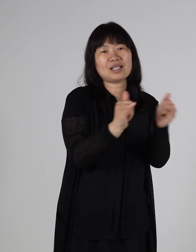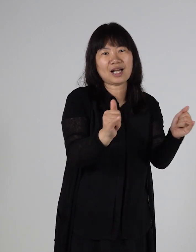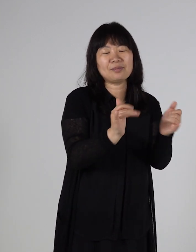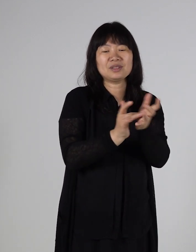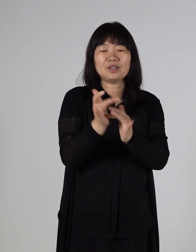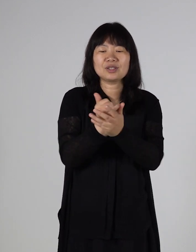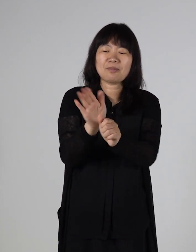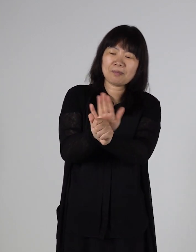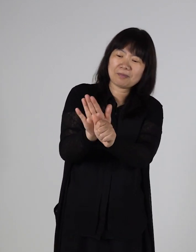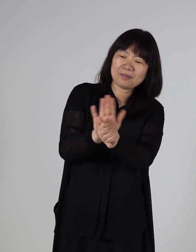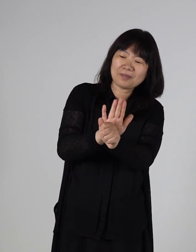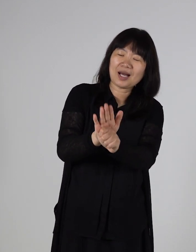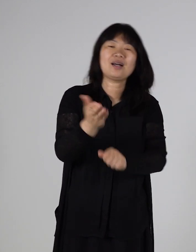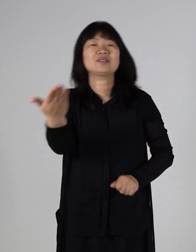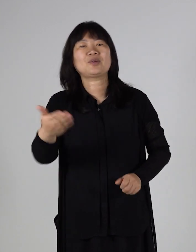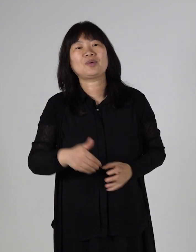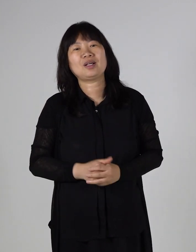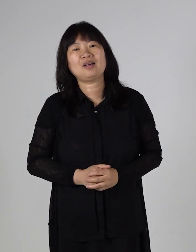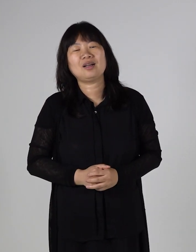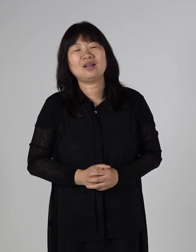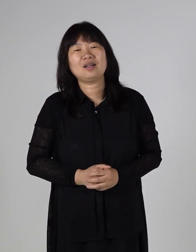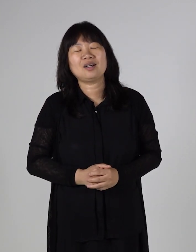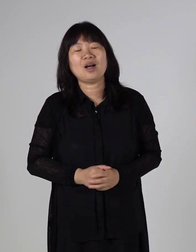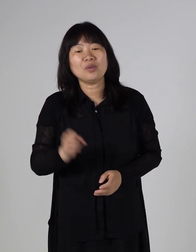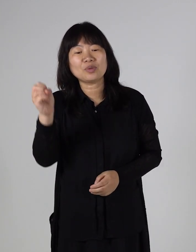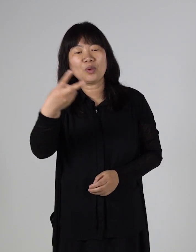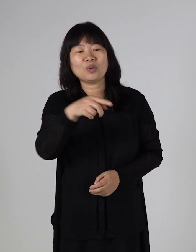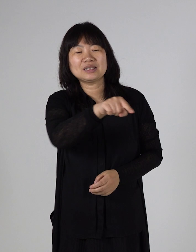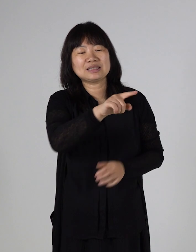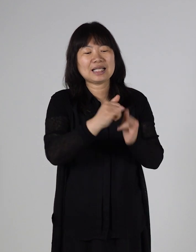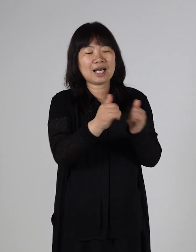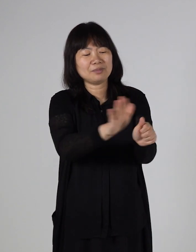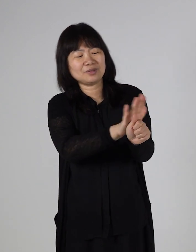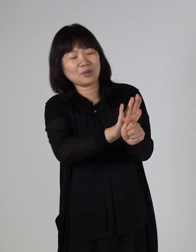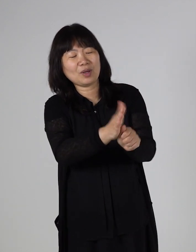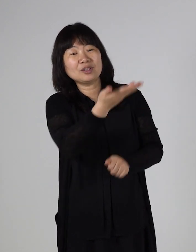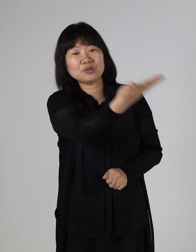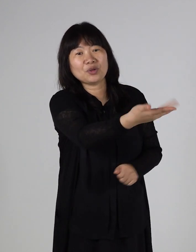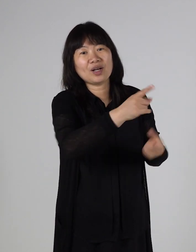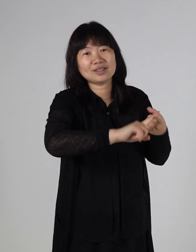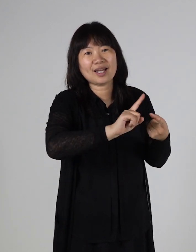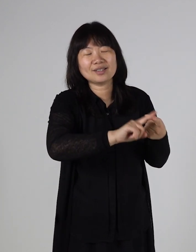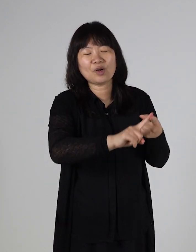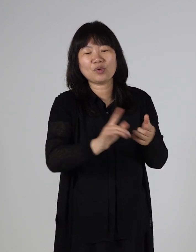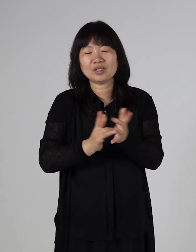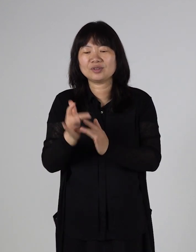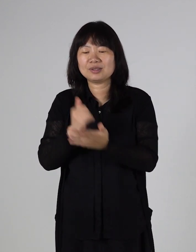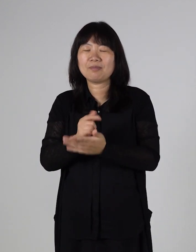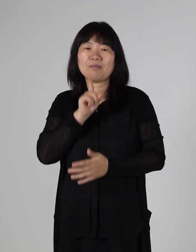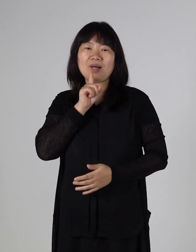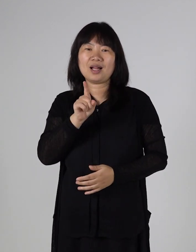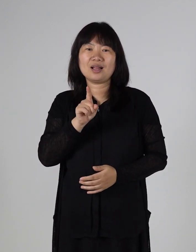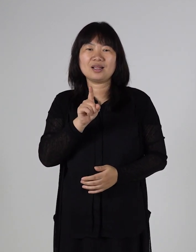비천한 자를 돌아본 걸 예수님은 뭐라고 재정의를 해주죠? 나를 돌아봐 준 거다.